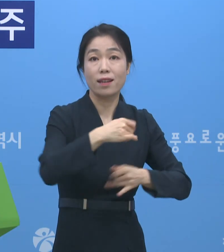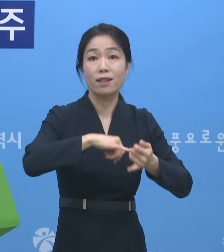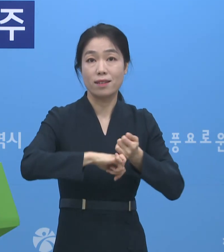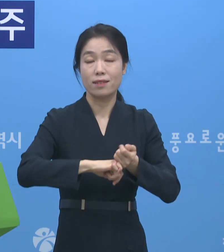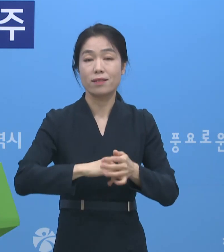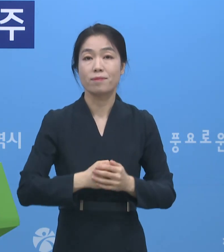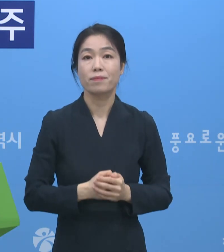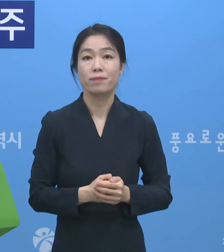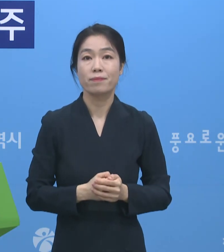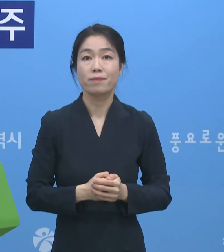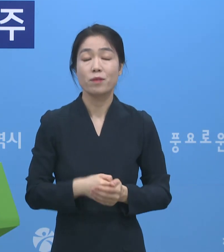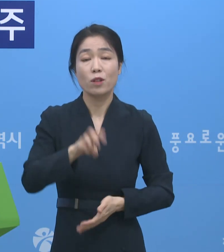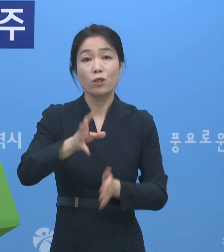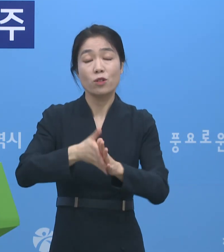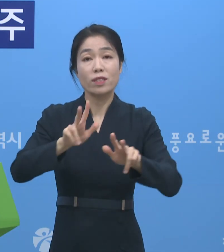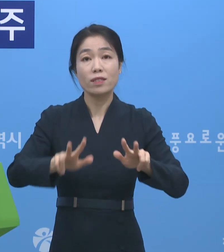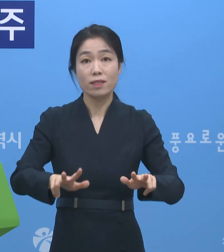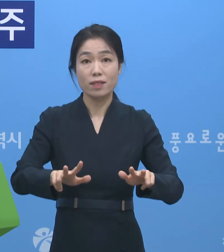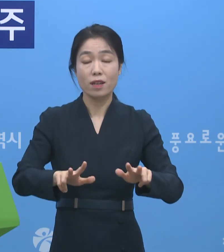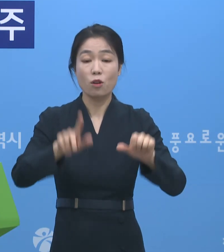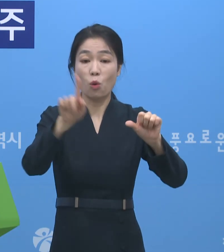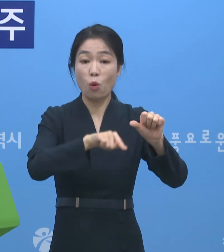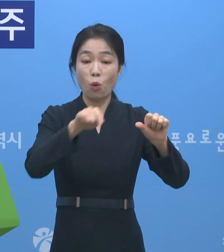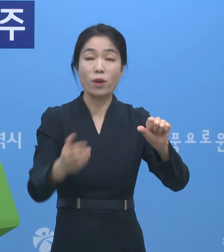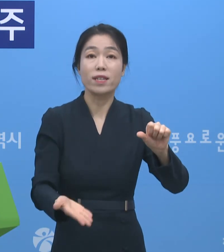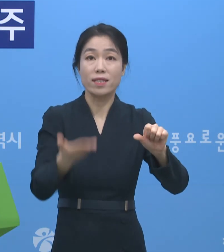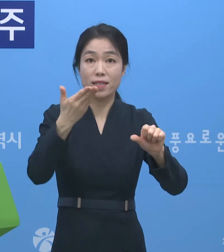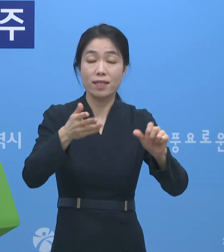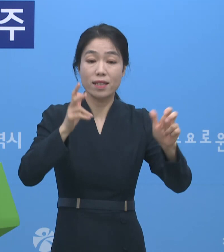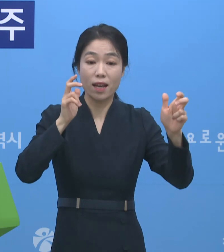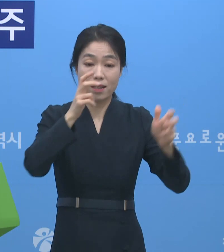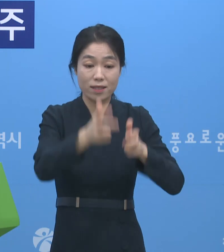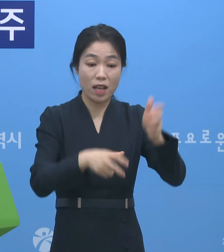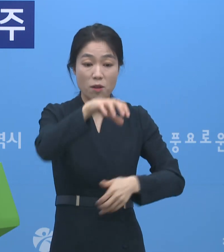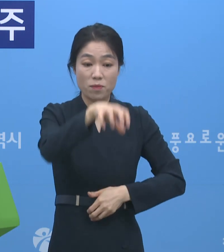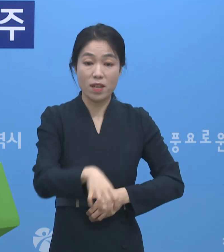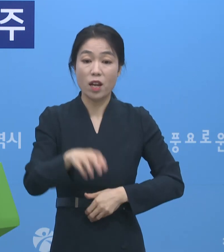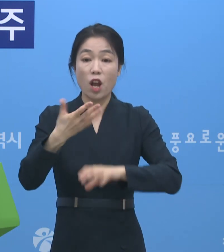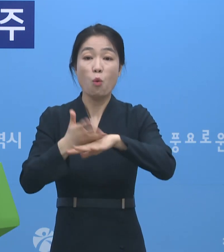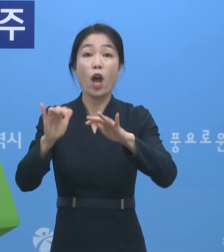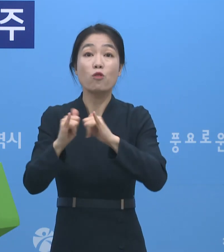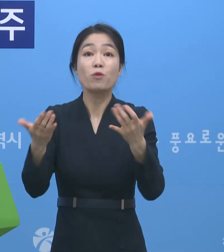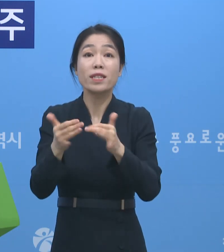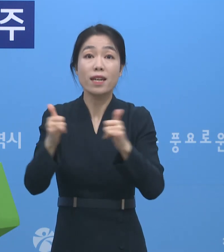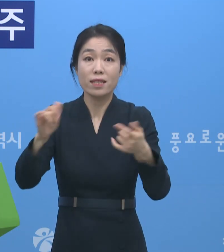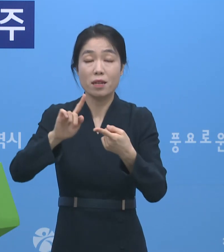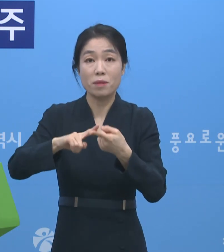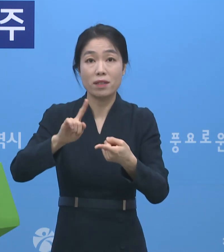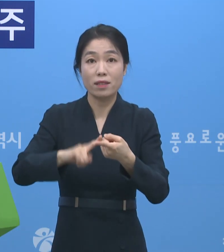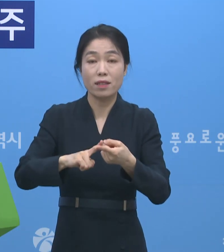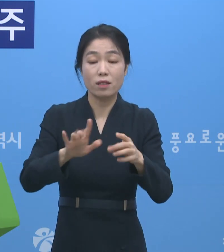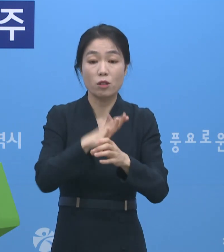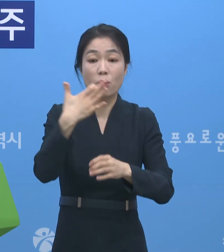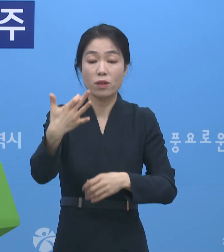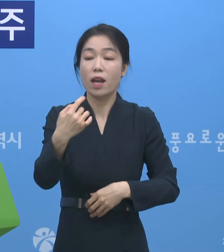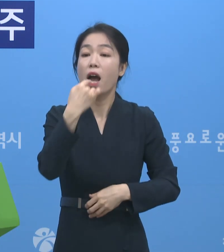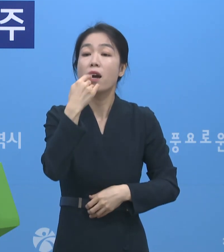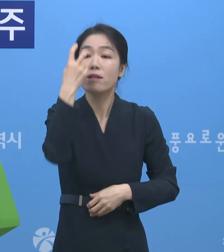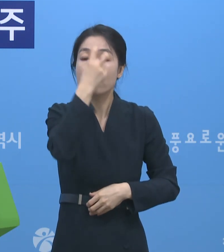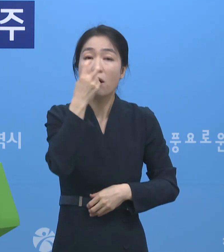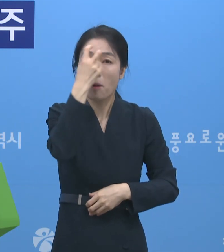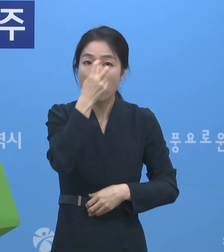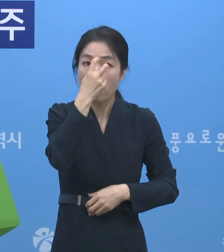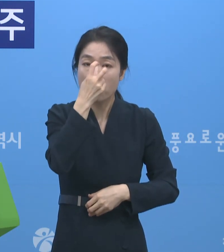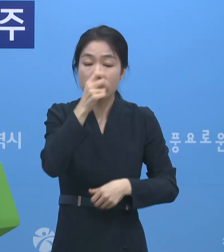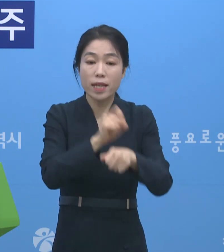시행하겠습니다. 우리 시는 현재 5인 이상 사업장의 외국인 근로자에 대해 코로나19